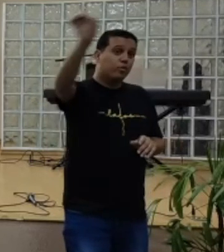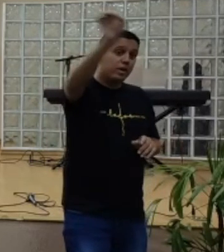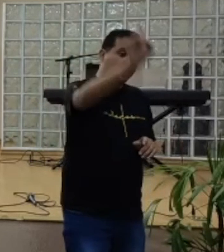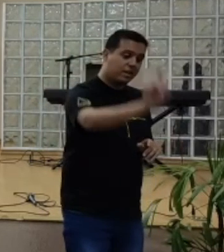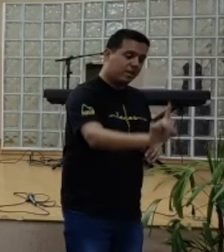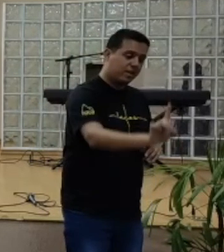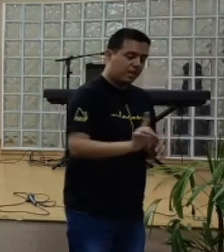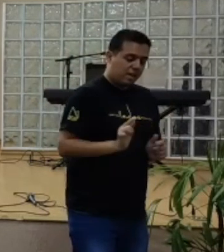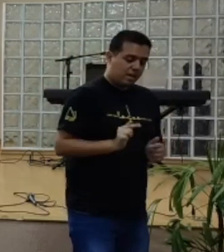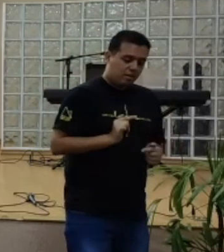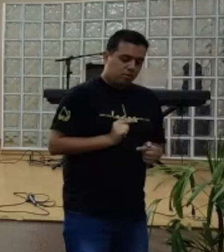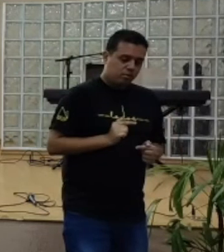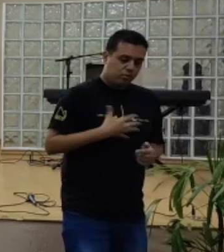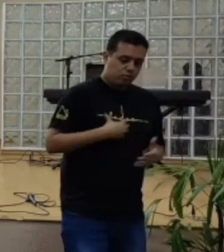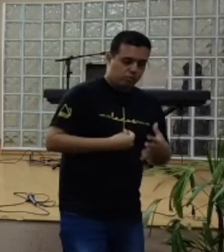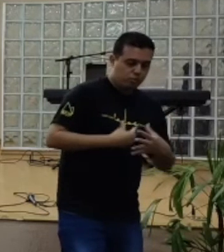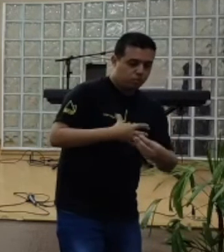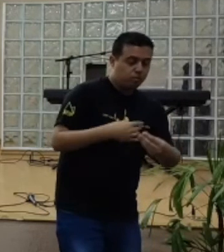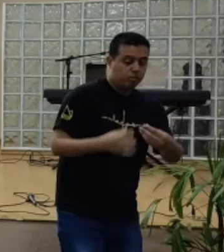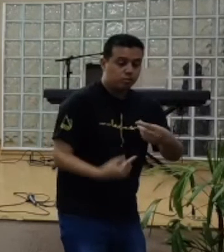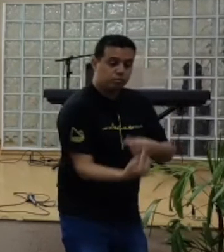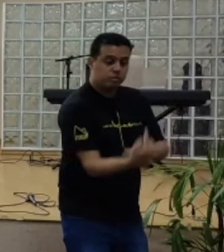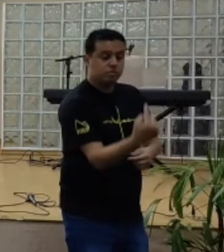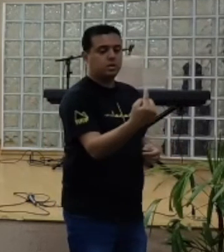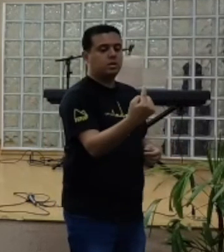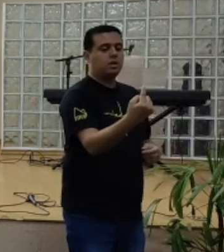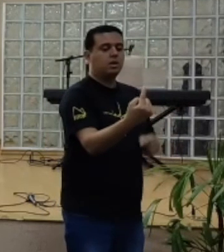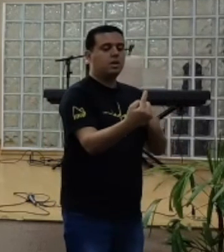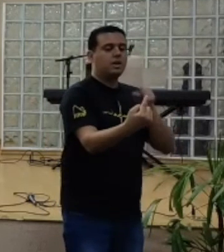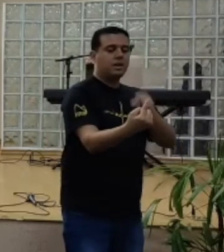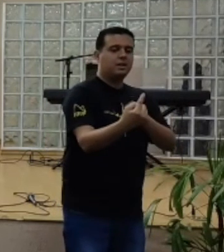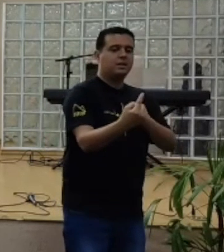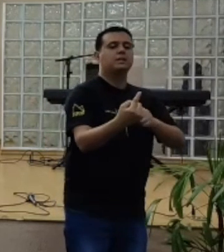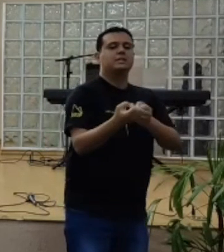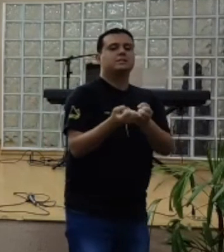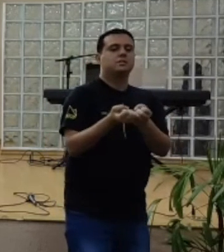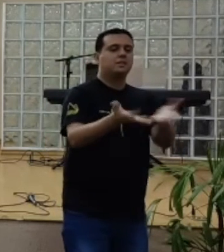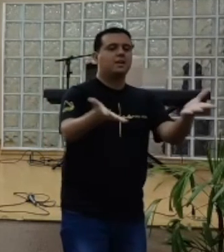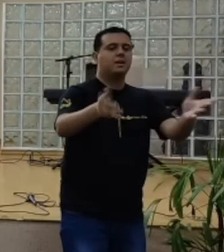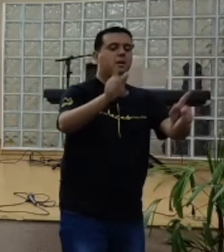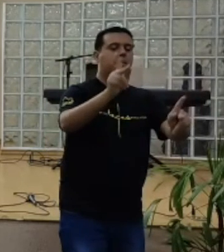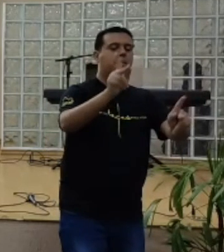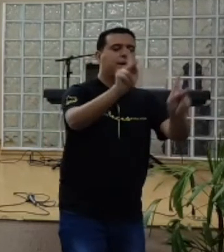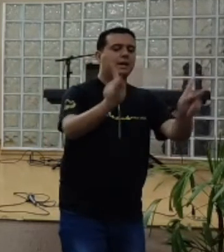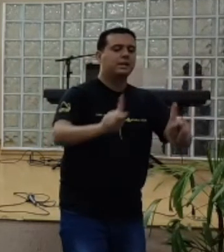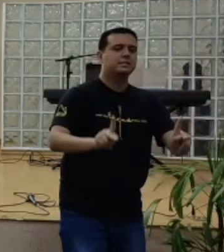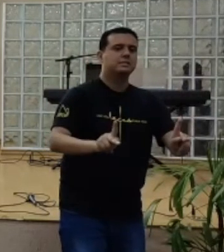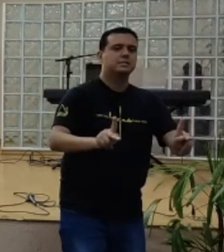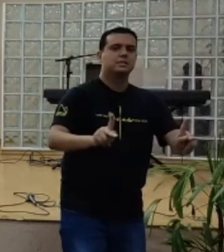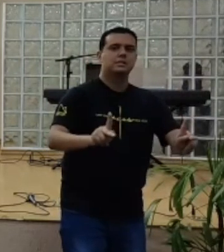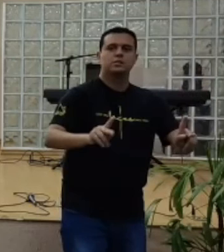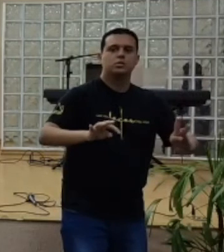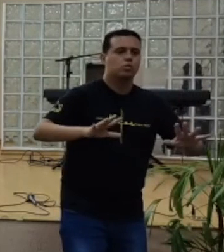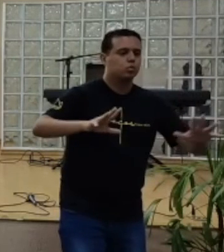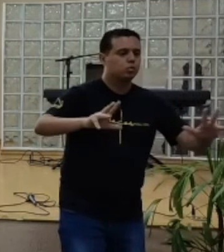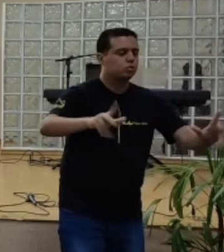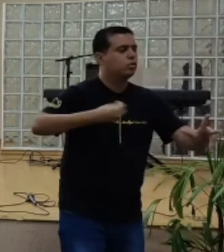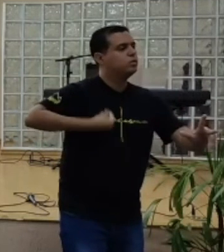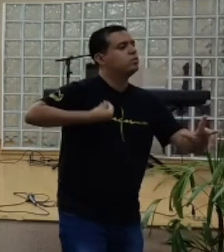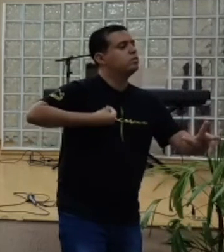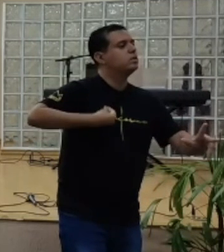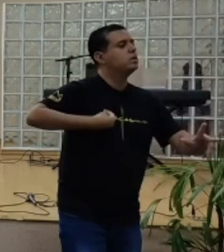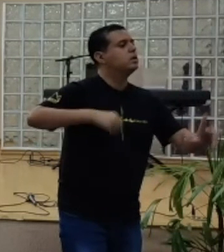E levaria os seus eleitos a viver a eternidade com Deus. Este é o evangelho